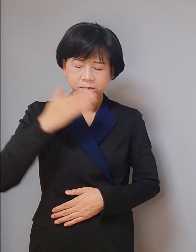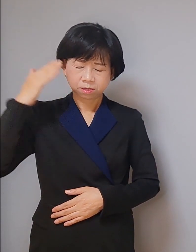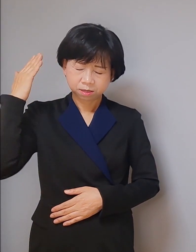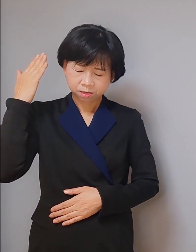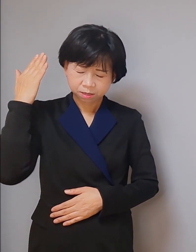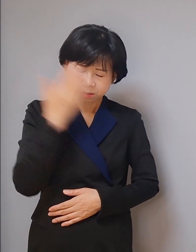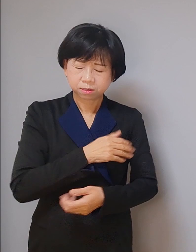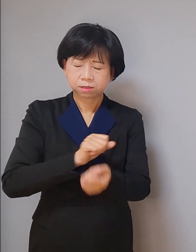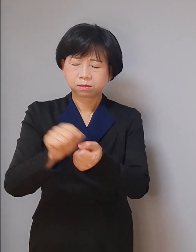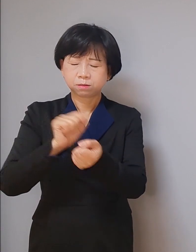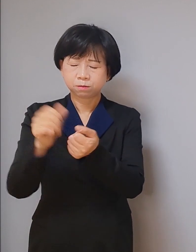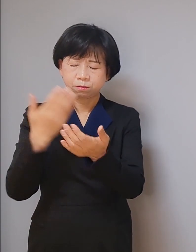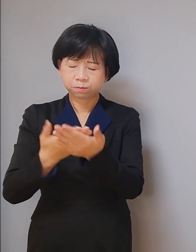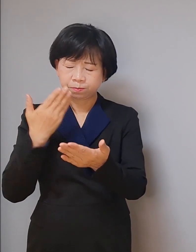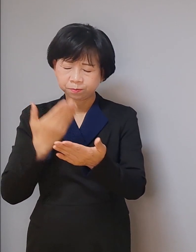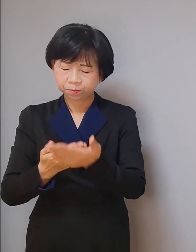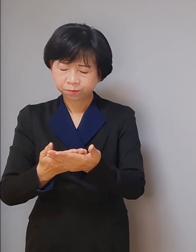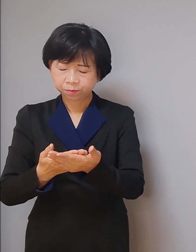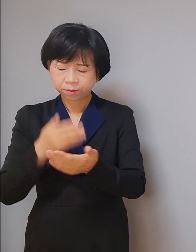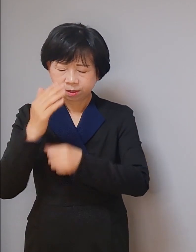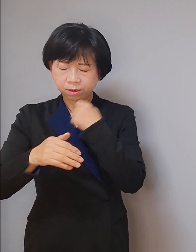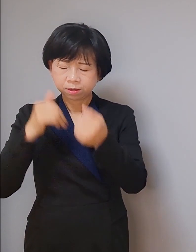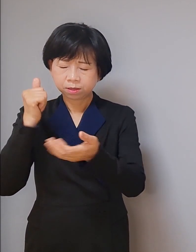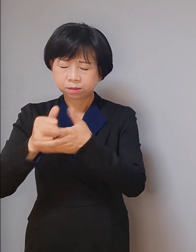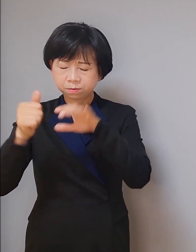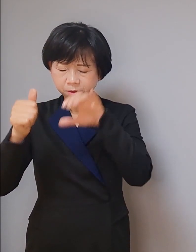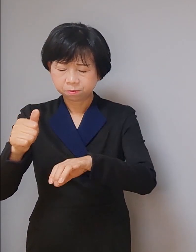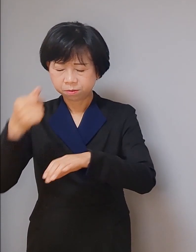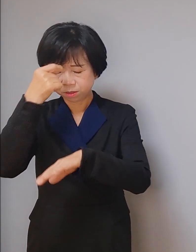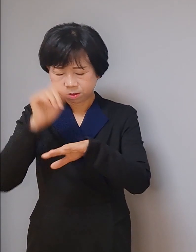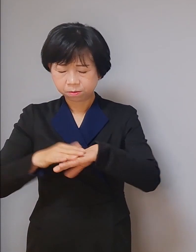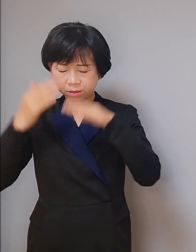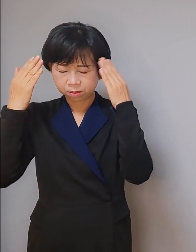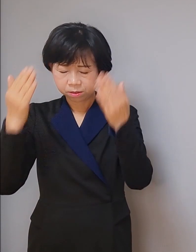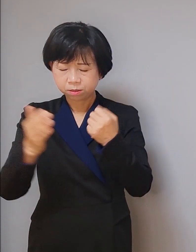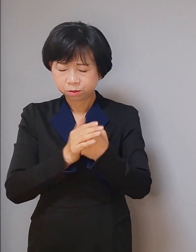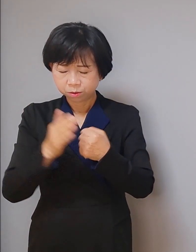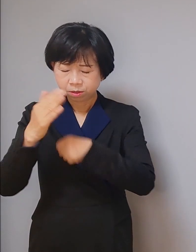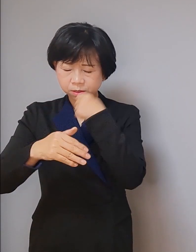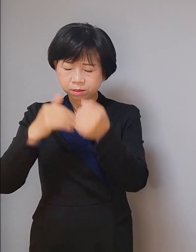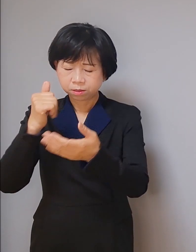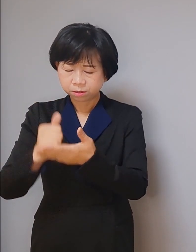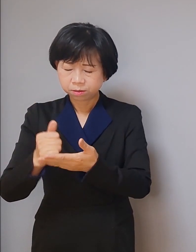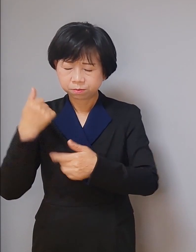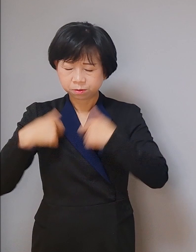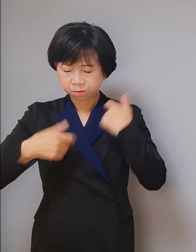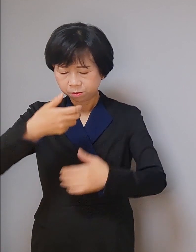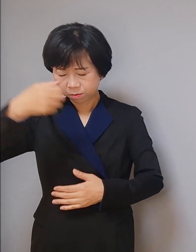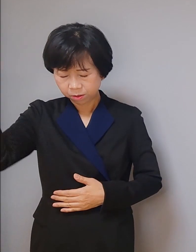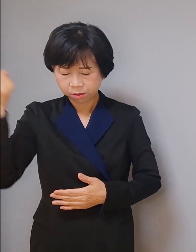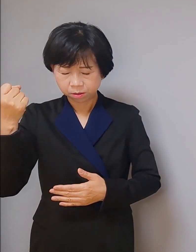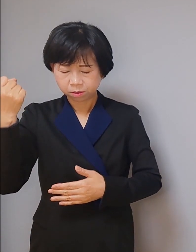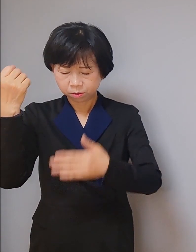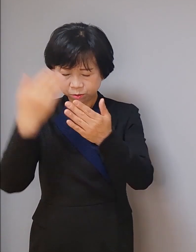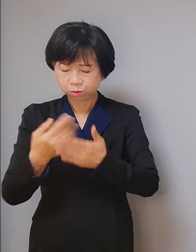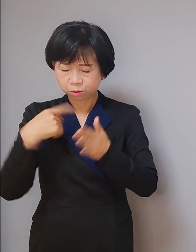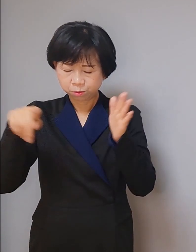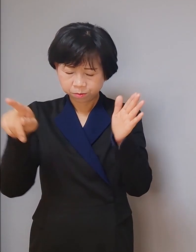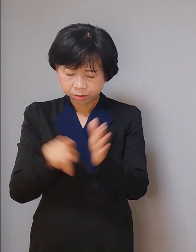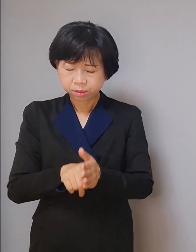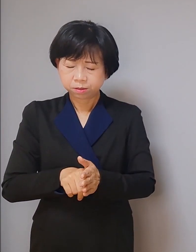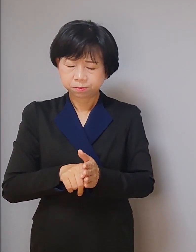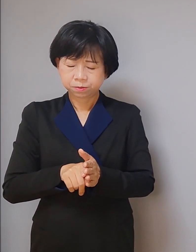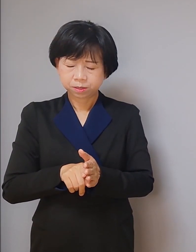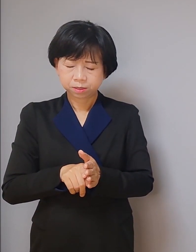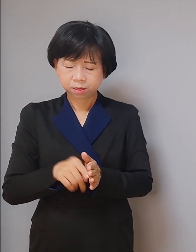정결하게 씻어 주시옵소서. 하나님 앞에 예배 올려 드리오니 하나님 기뻐 받아 주실 줄